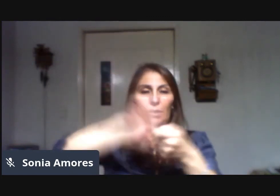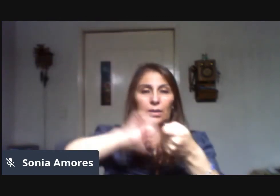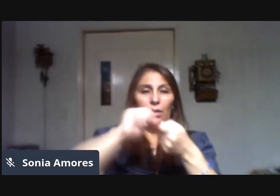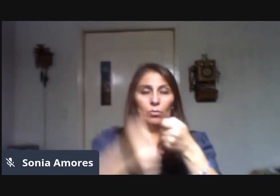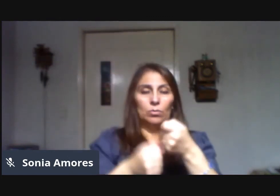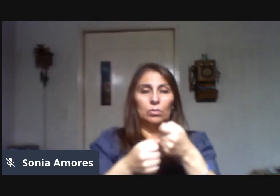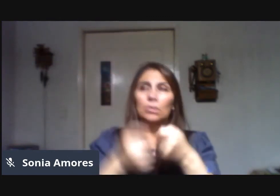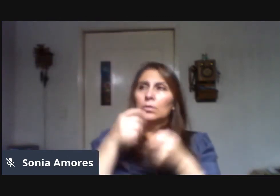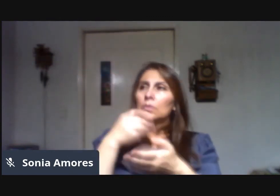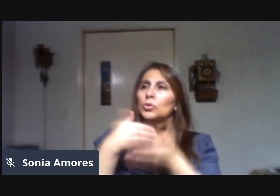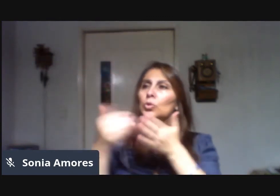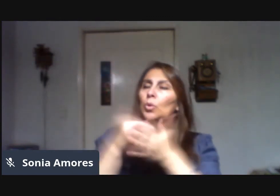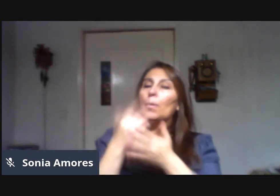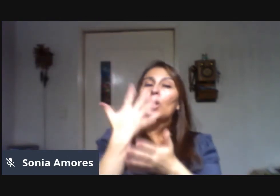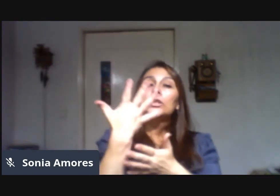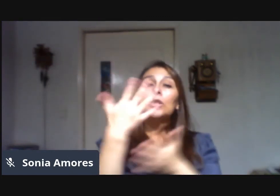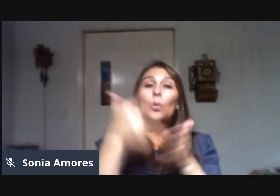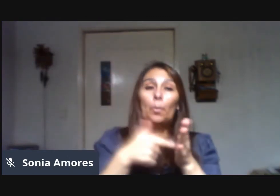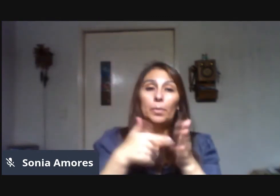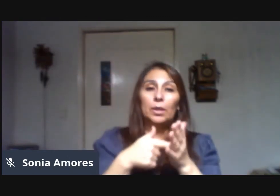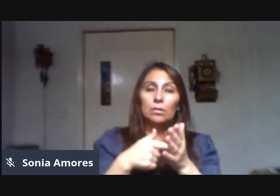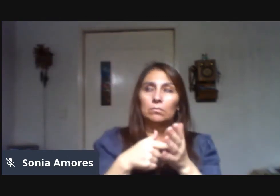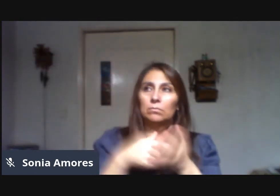aquí al